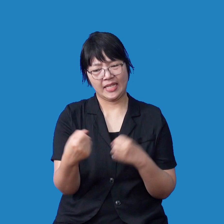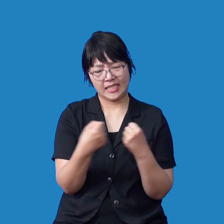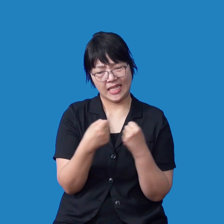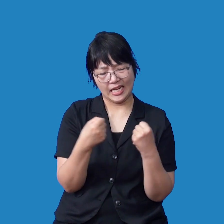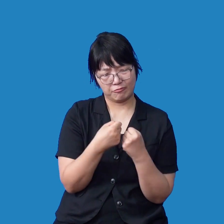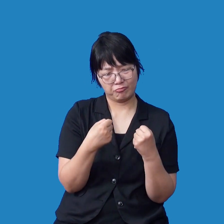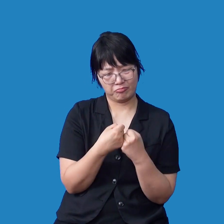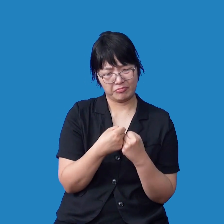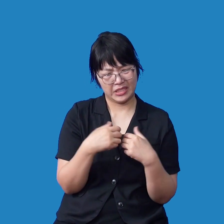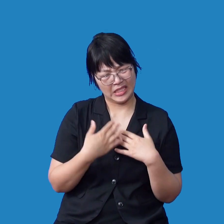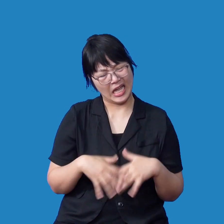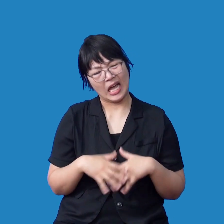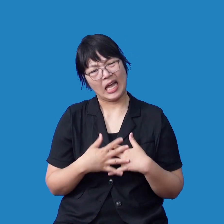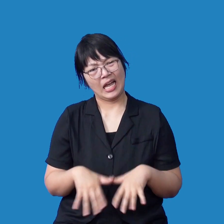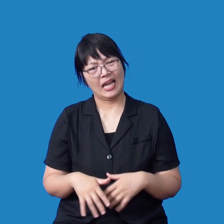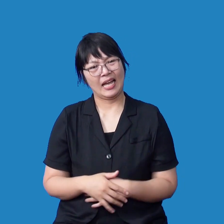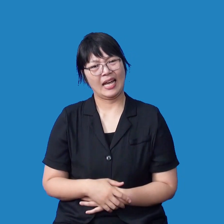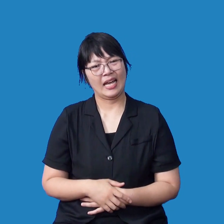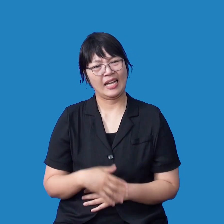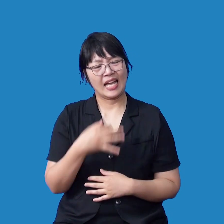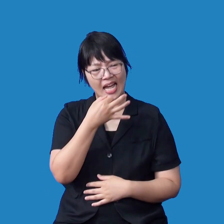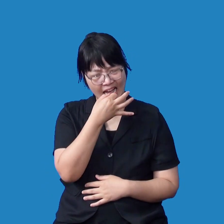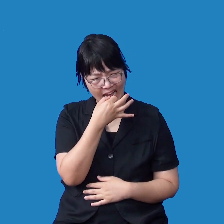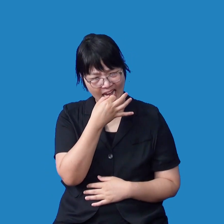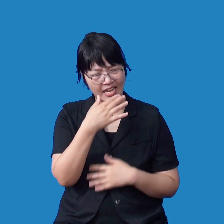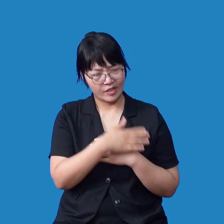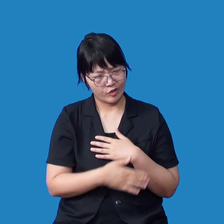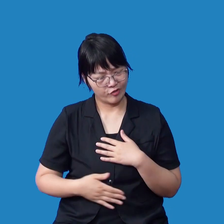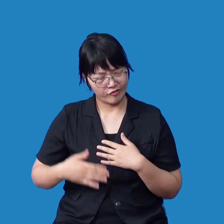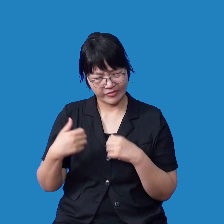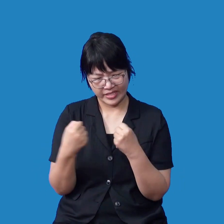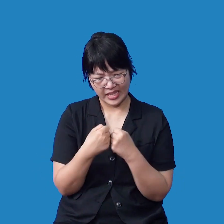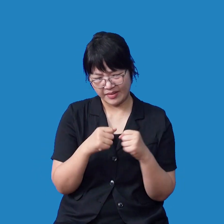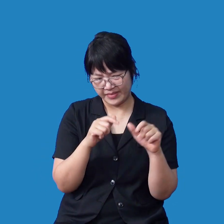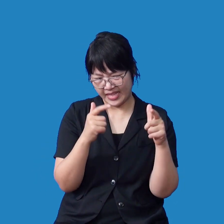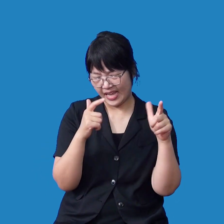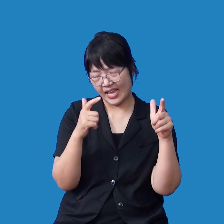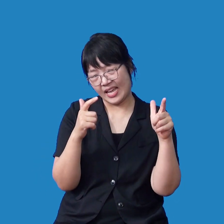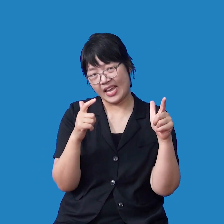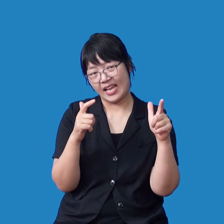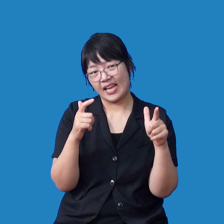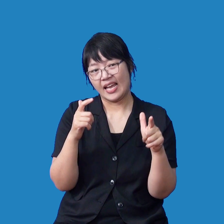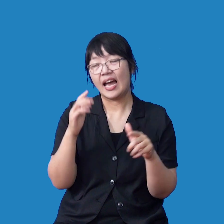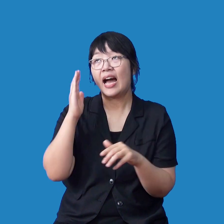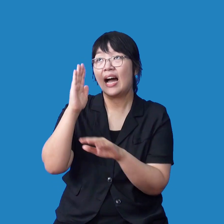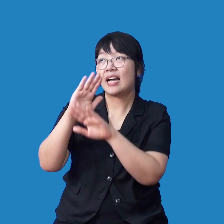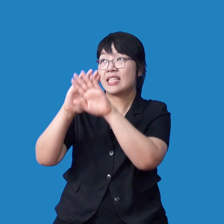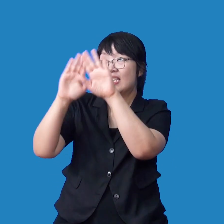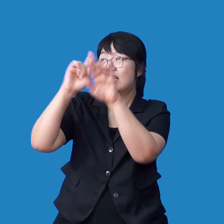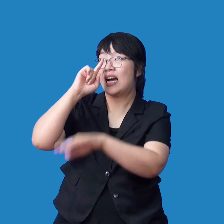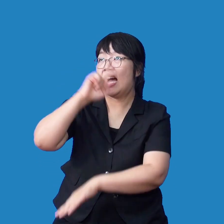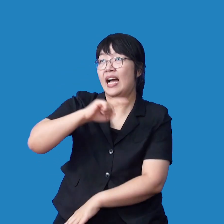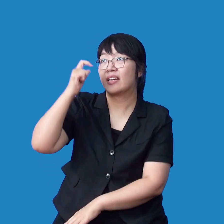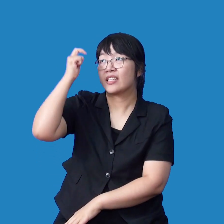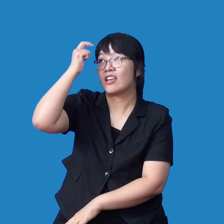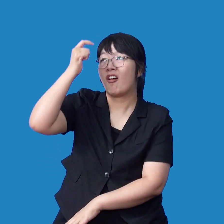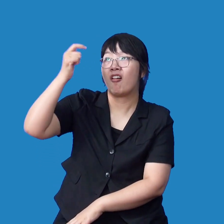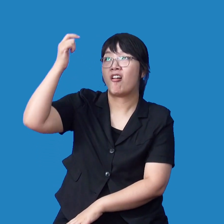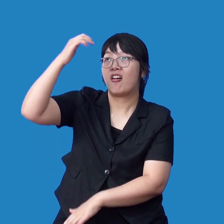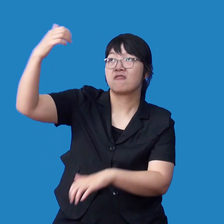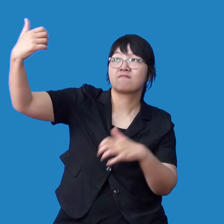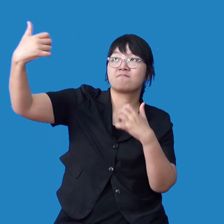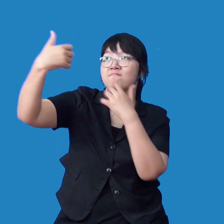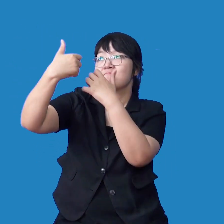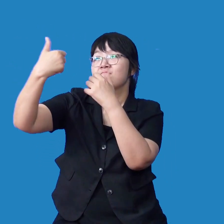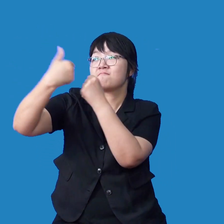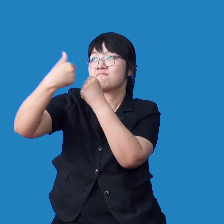싸움은 혈과 육의 싸움이 아니다. 마지막에 하늘에 있는 악의 영들을 상대로